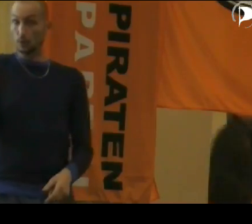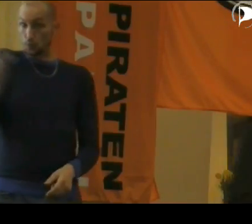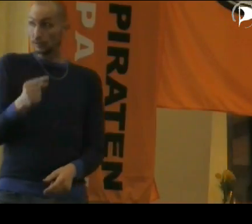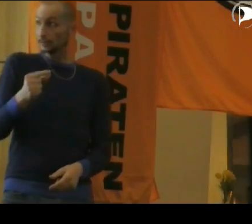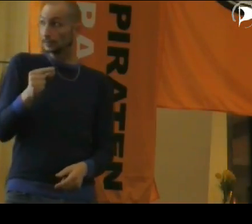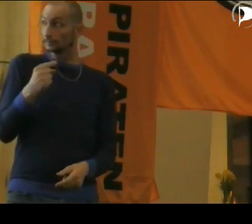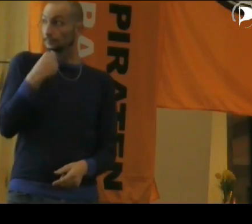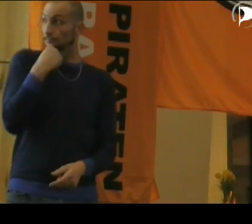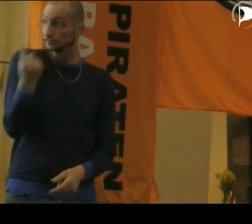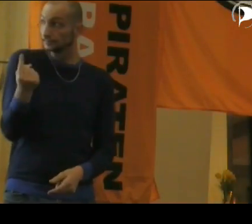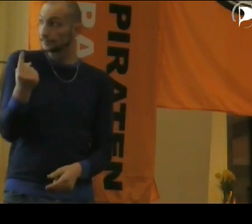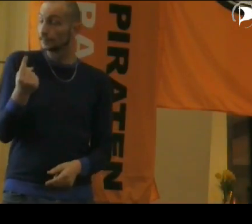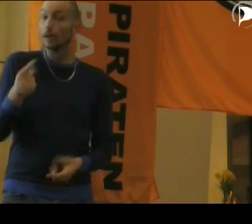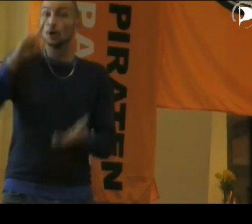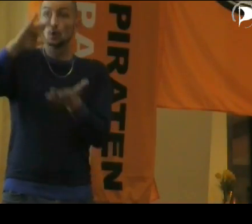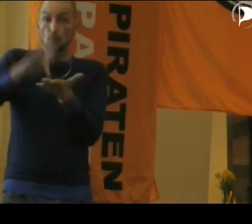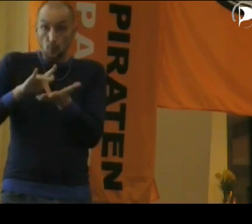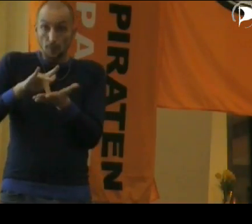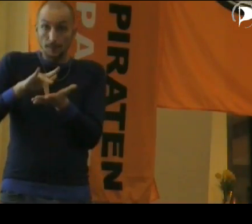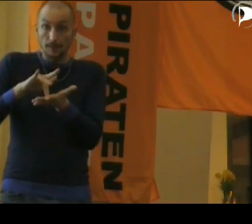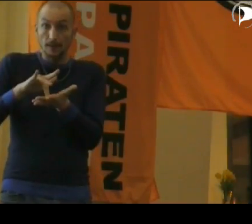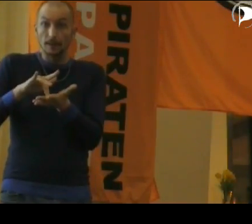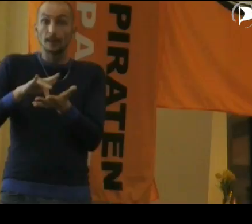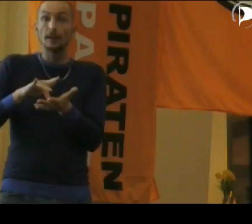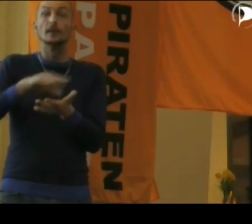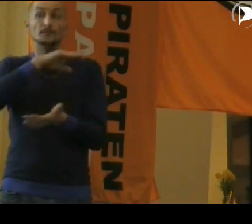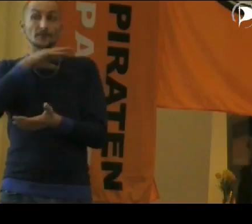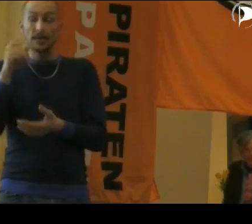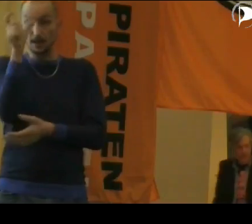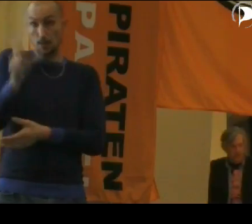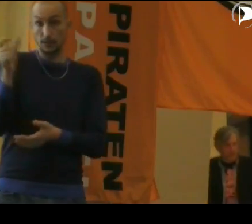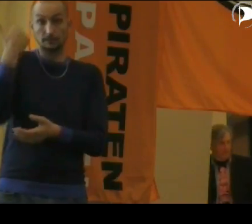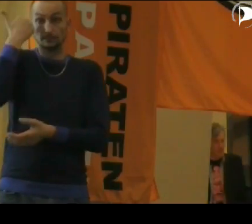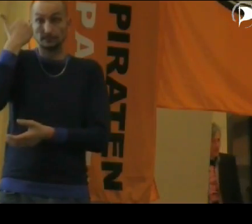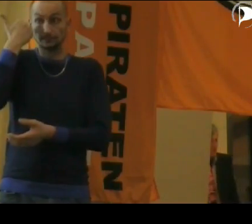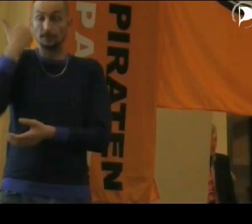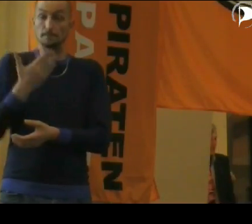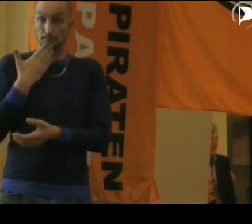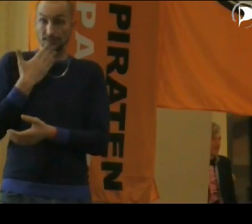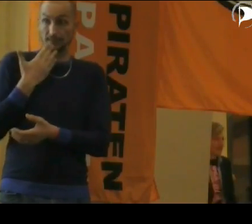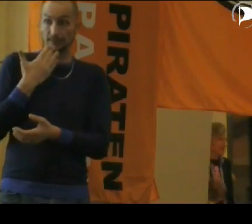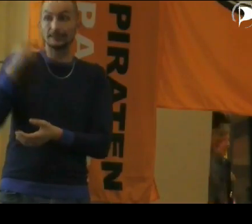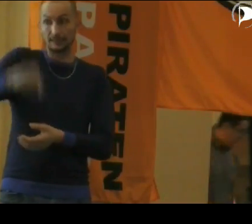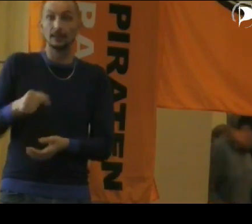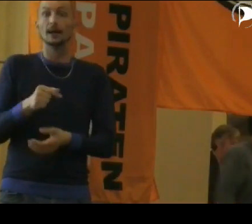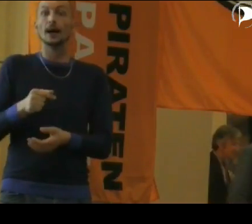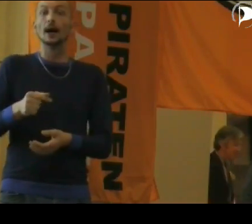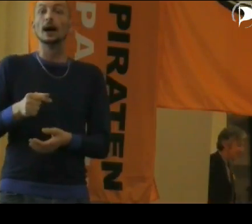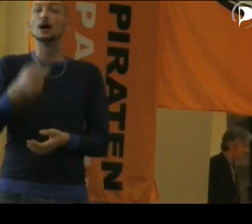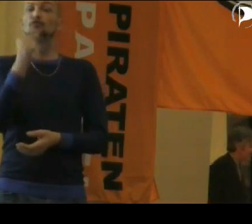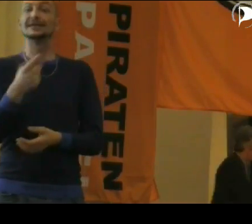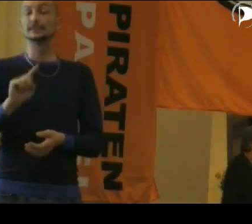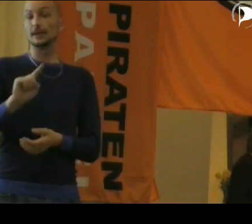also aufgrund dessen dass ich jeden tag war beuys meister fehlt haben dass er zwei